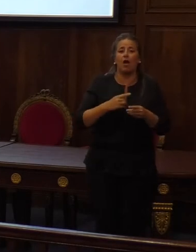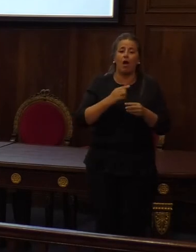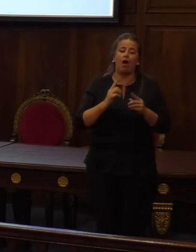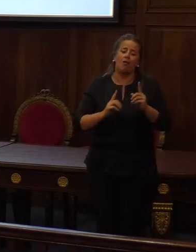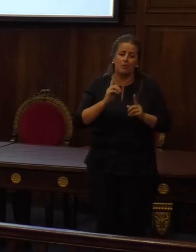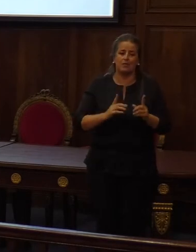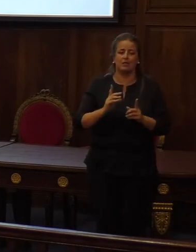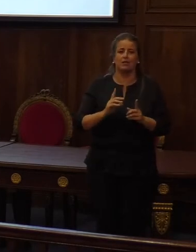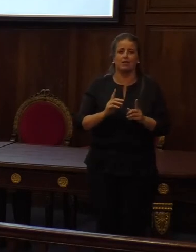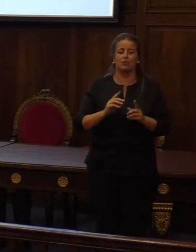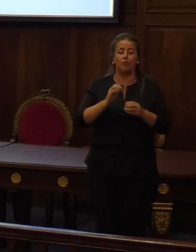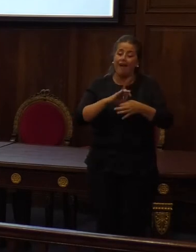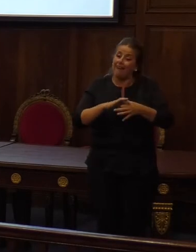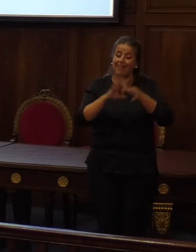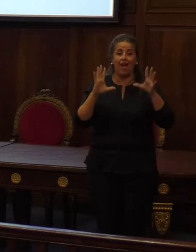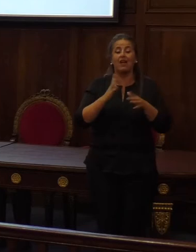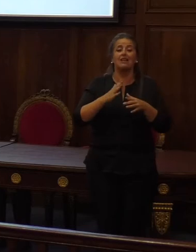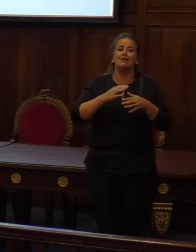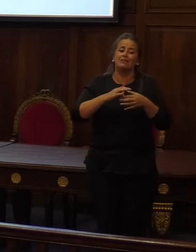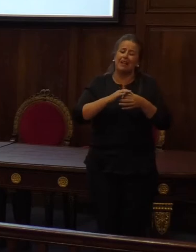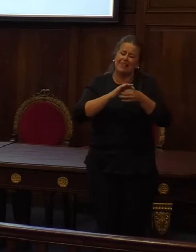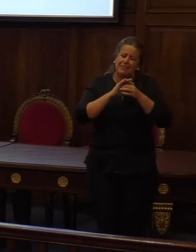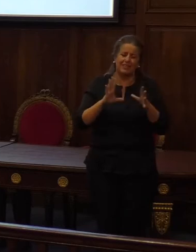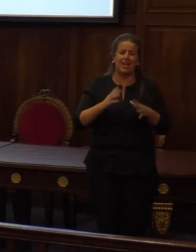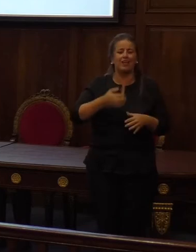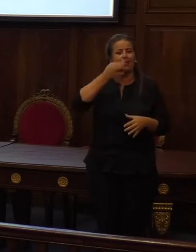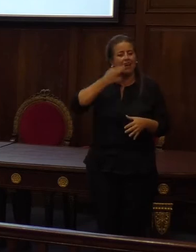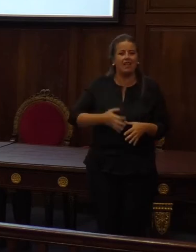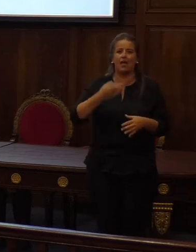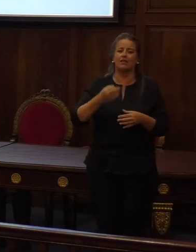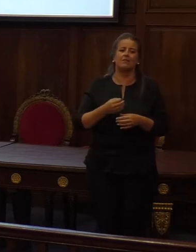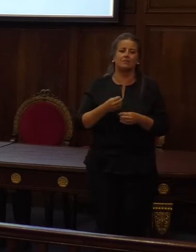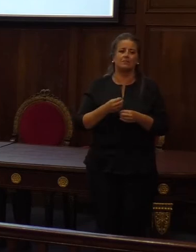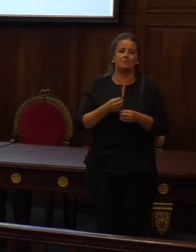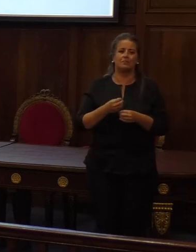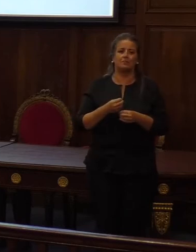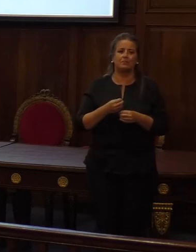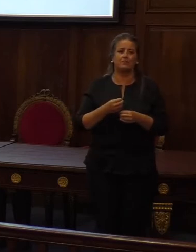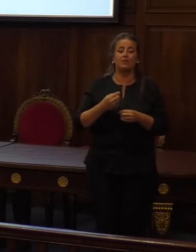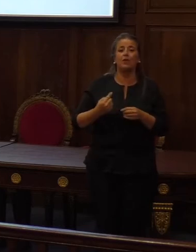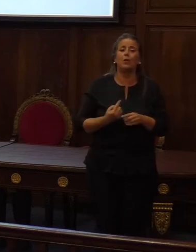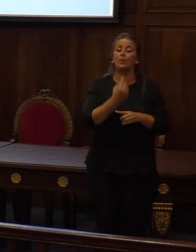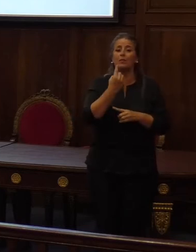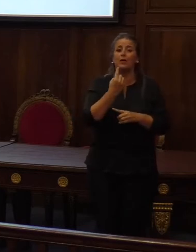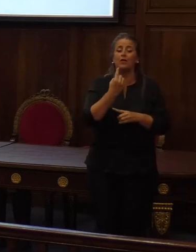realidad tangible en la Facultad de Psicología de hoy. Uno de los primeros actos que me tocó